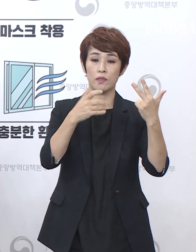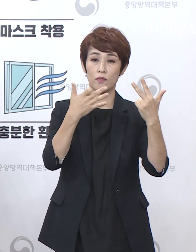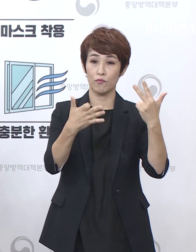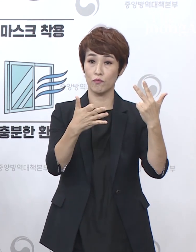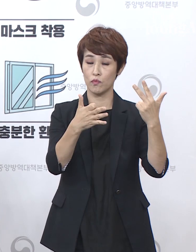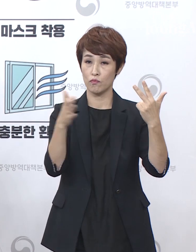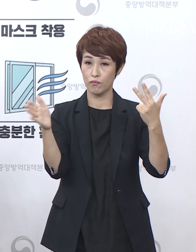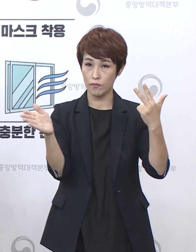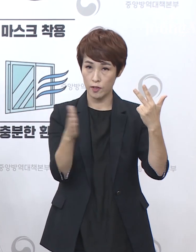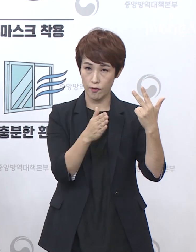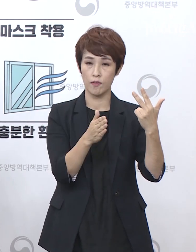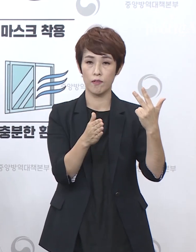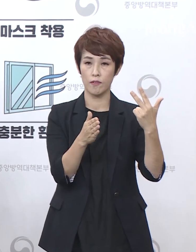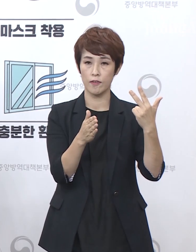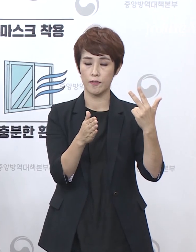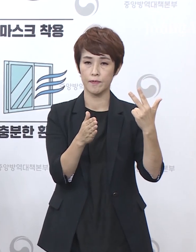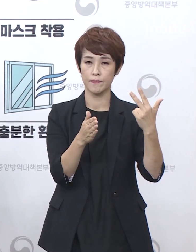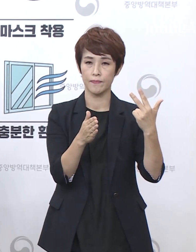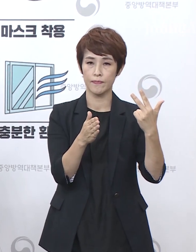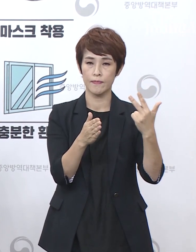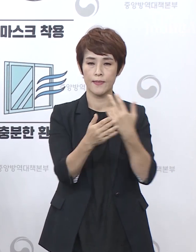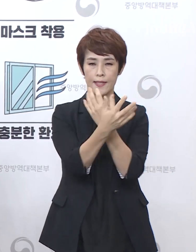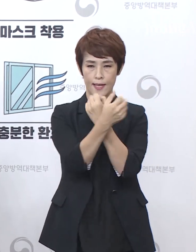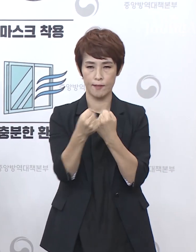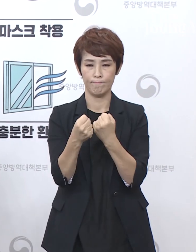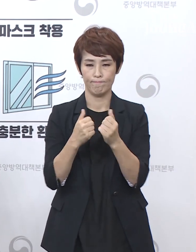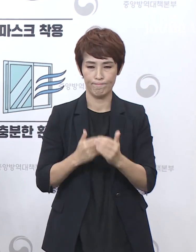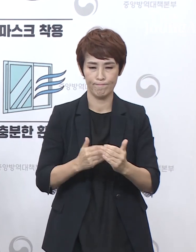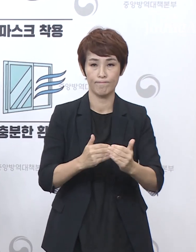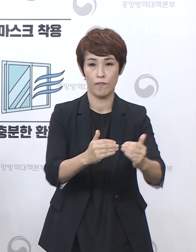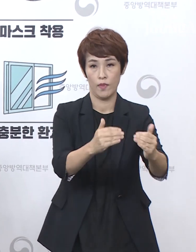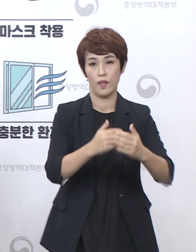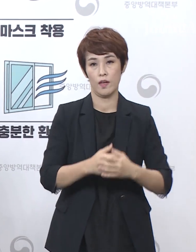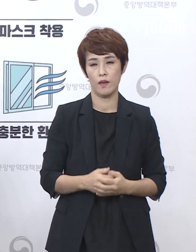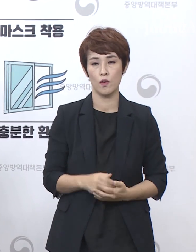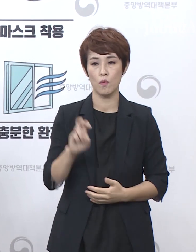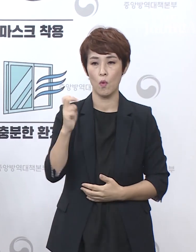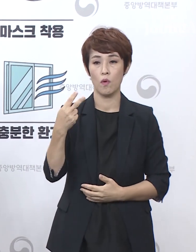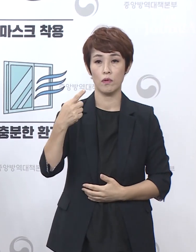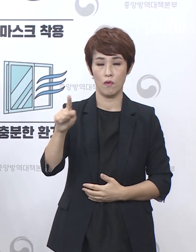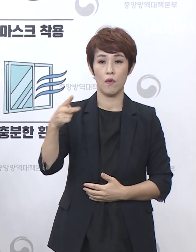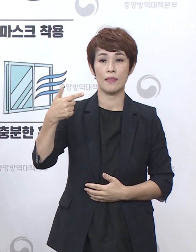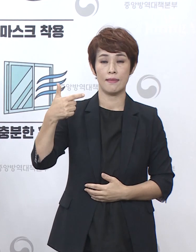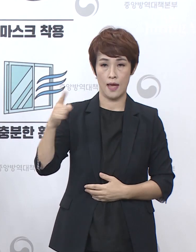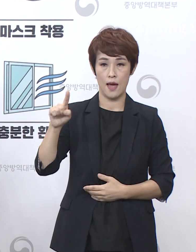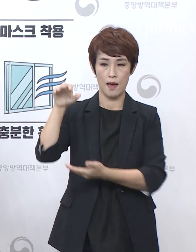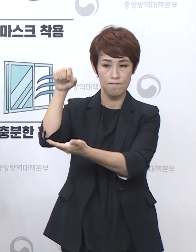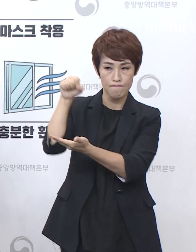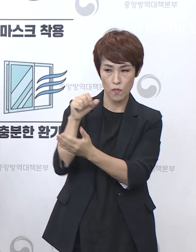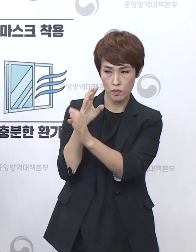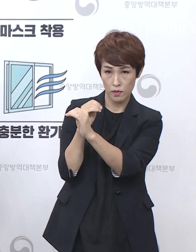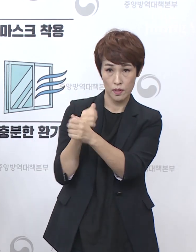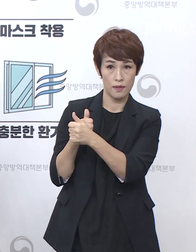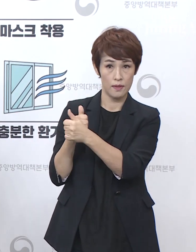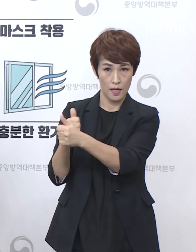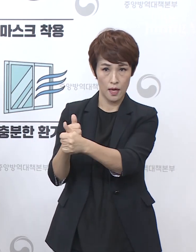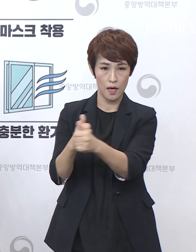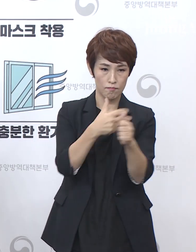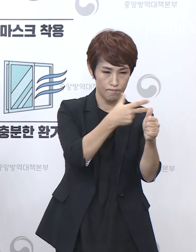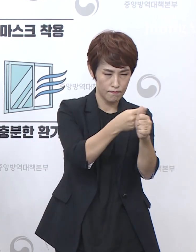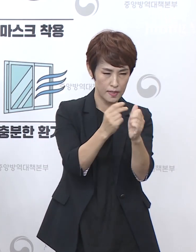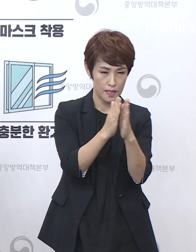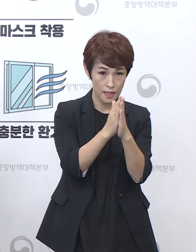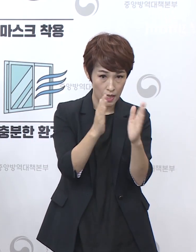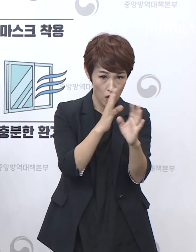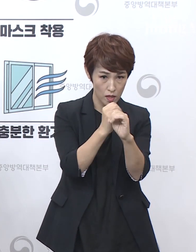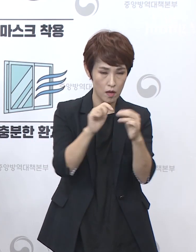19일부터 순차적으로 분산하여 예약을 시행하고 모더나 백신의 도입 일정을 고려해서 접종 시작